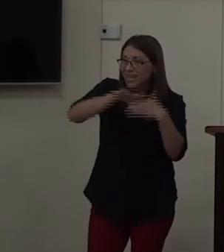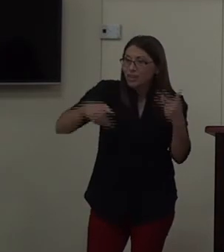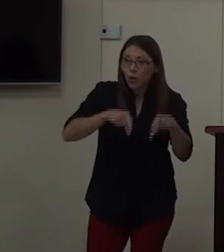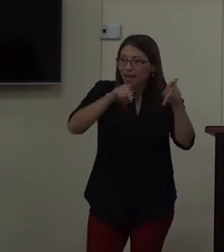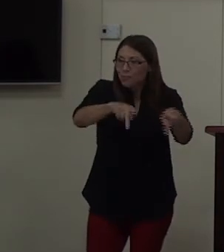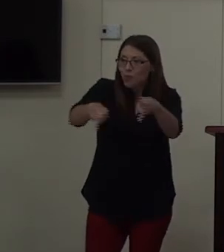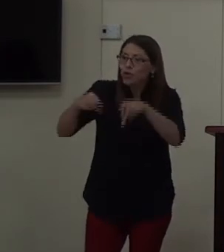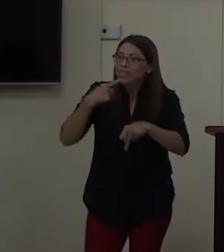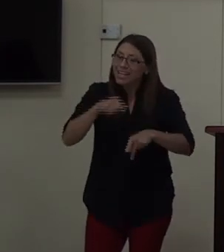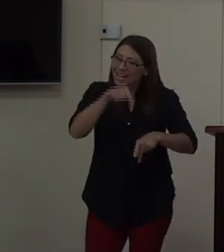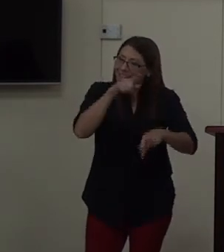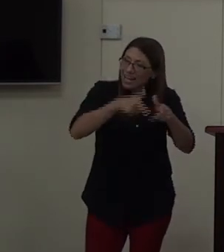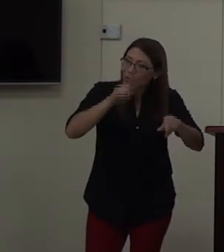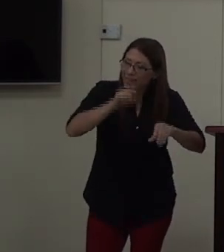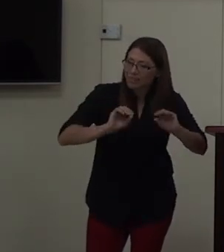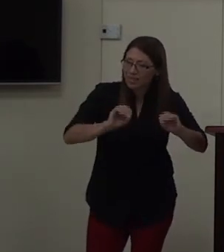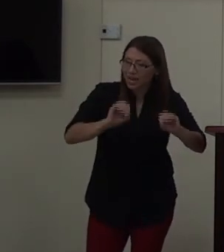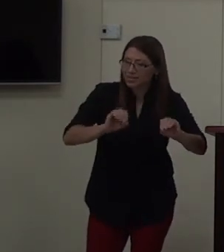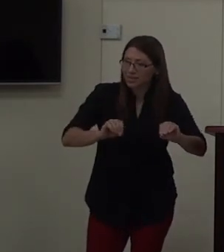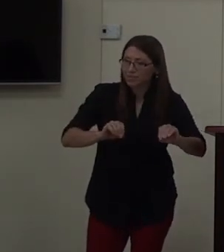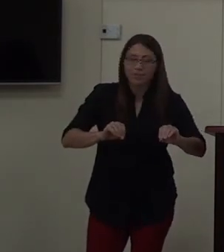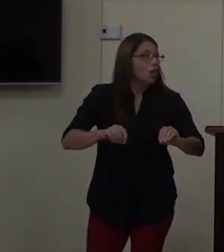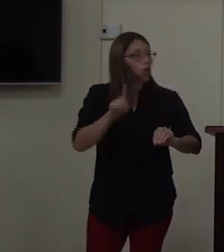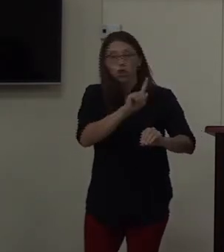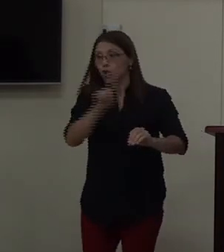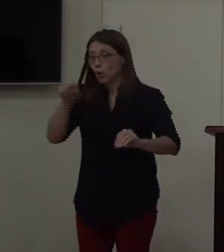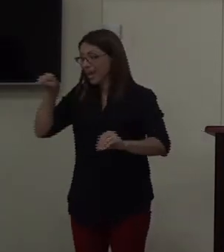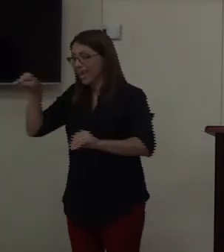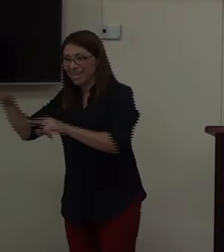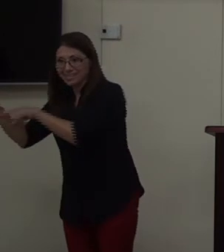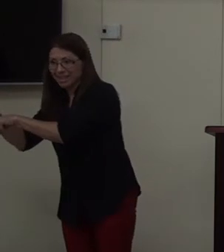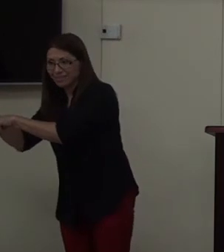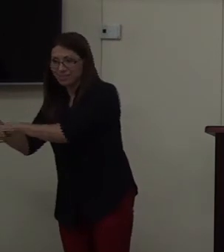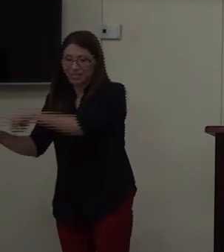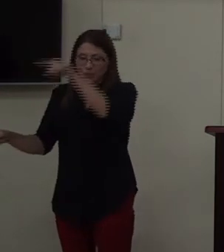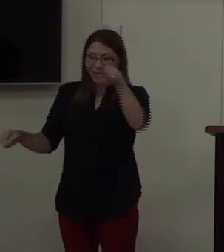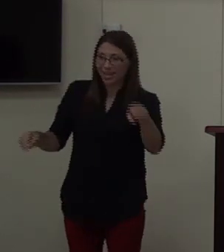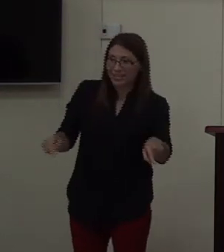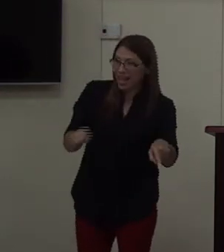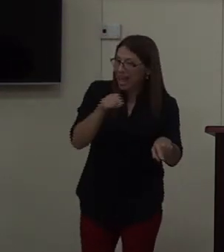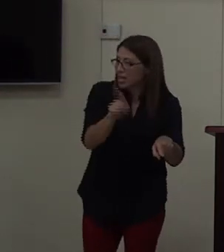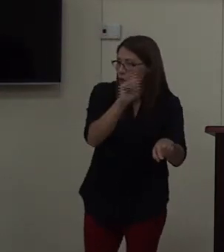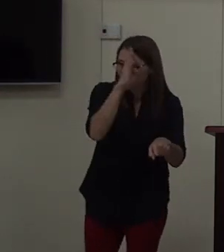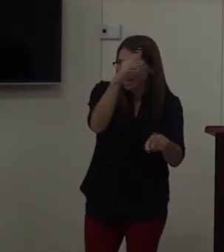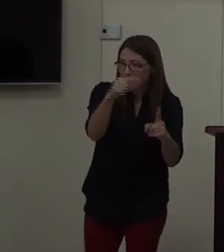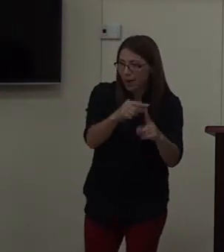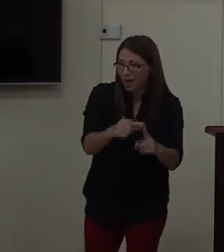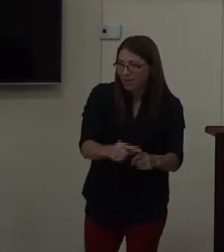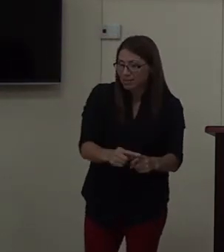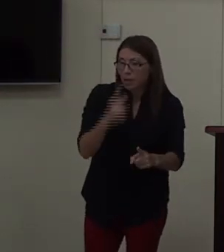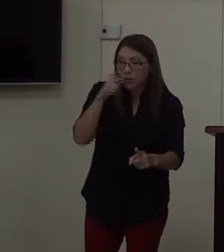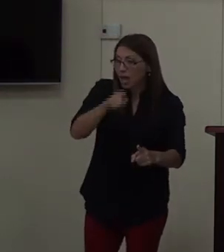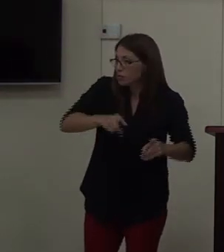enseñarse? No esta versión, sino la versión idealizada para la que no se crean palabras, porque no había eso